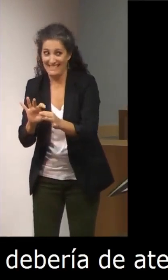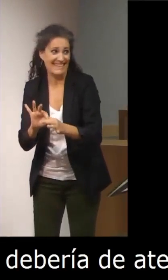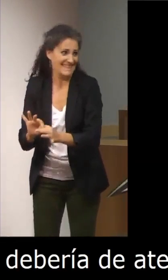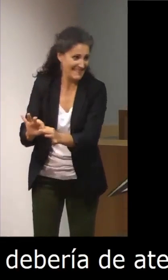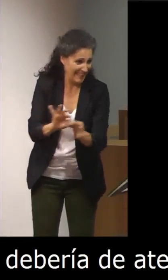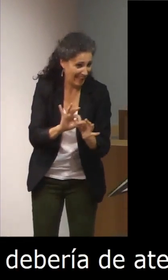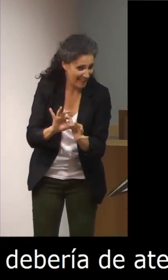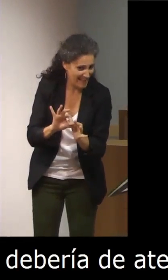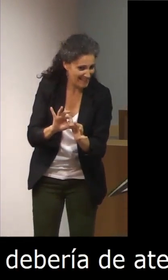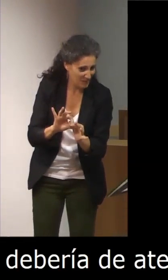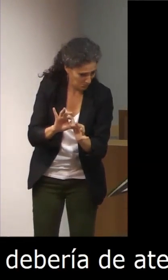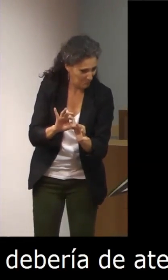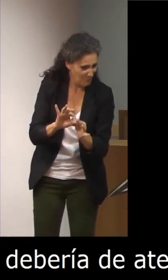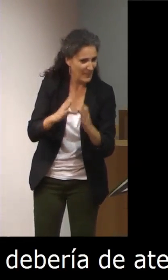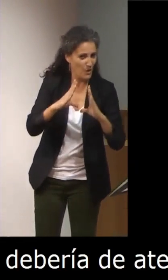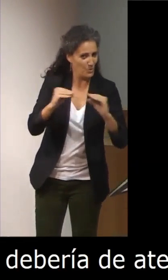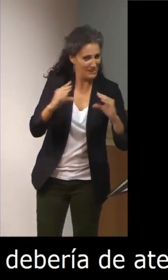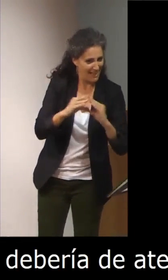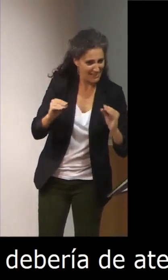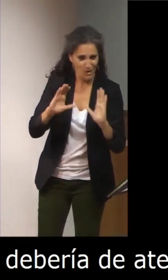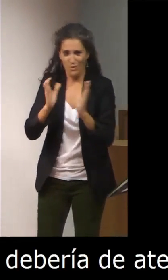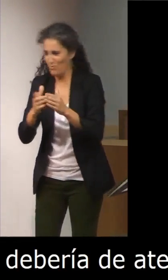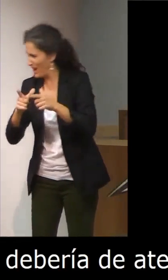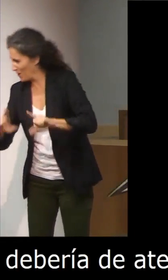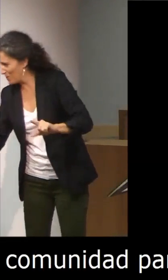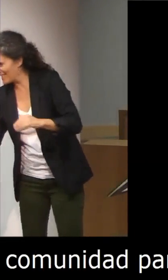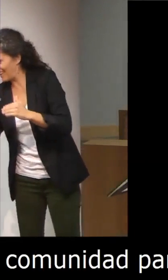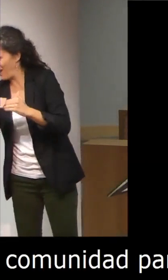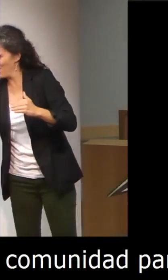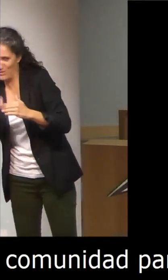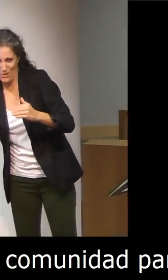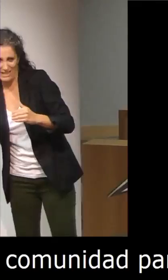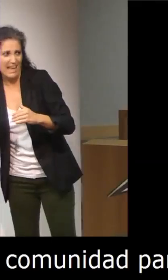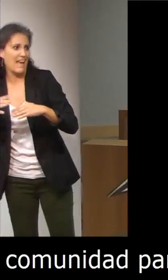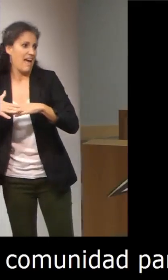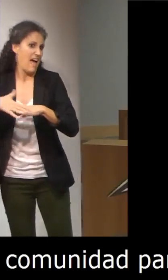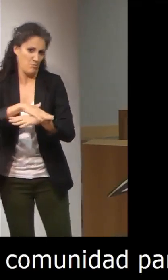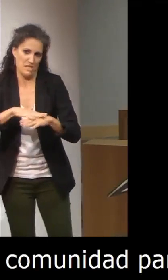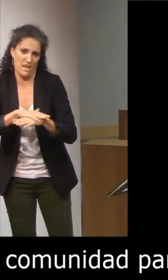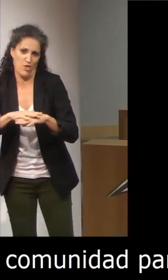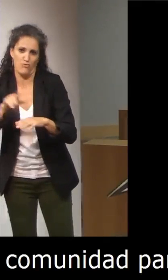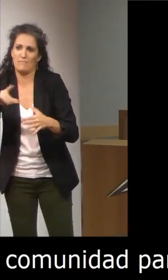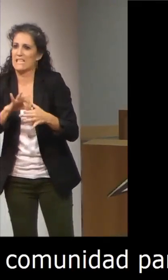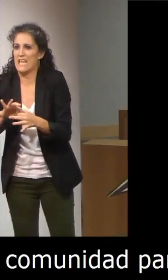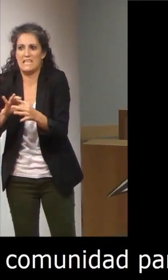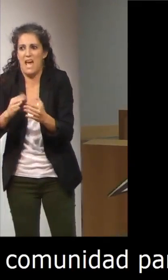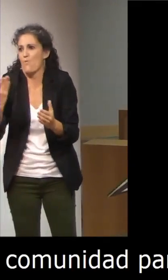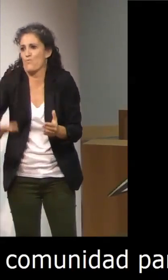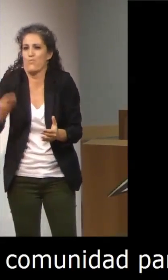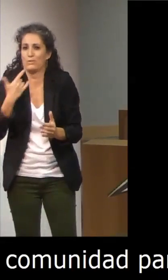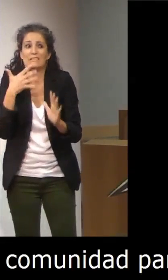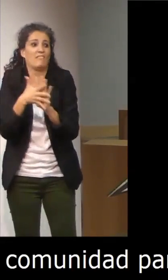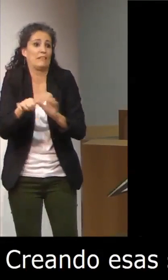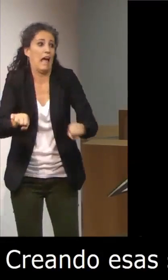socialmente creando esas sinergias entre la universidad la comunidad usuaria la comunidad lingüística